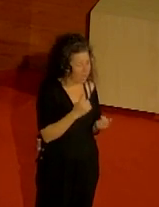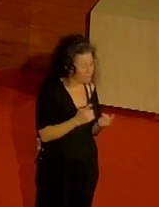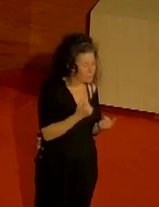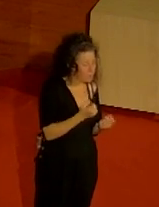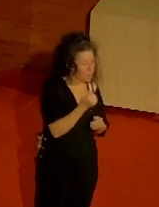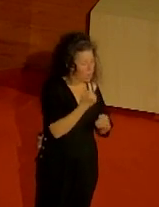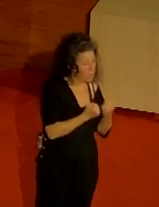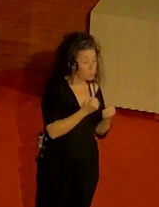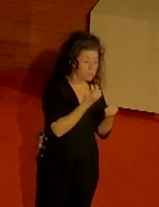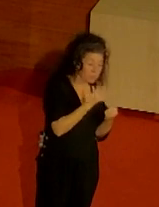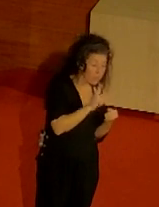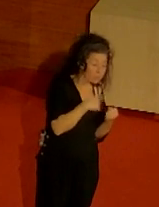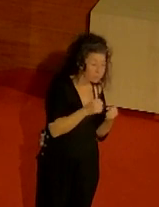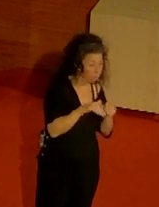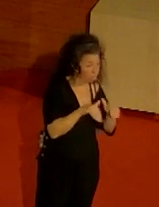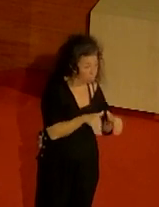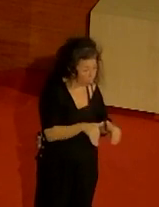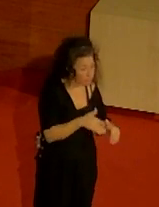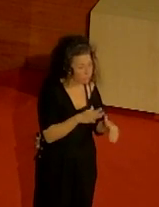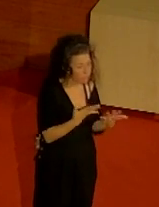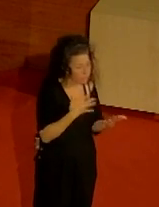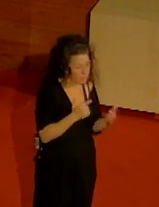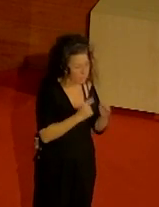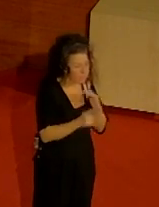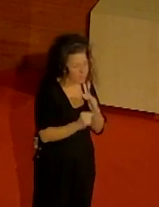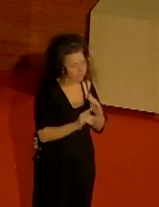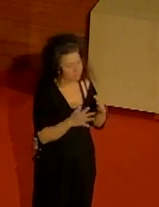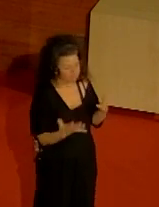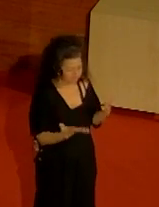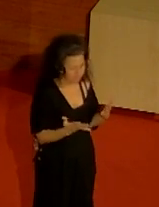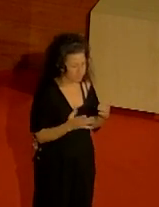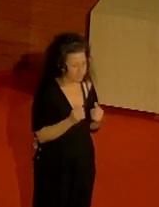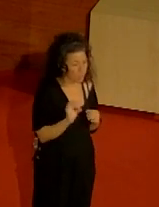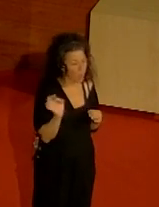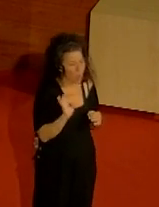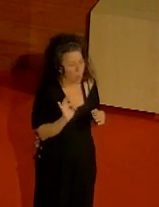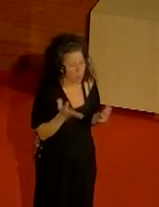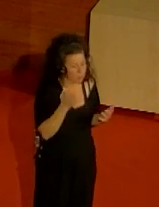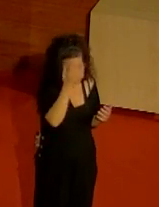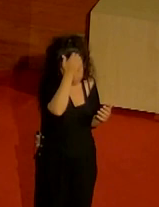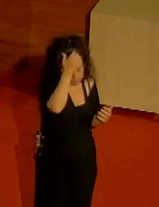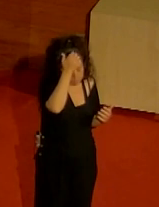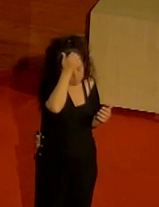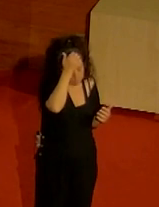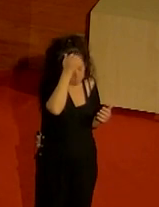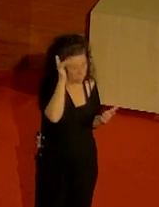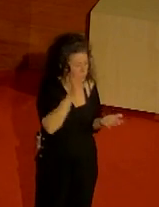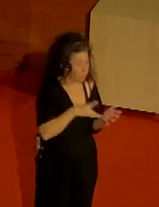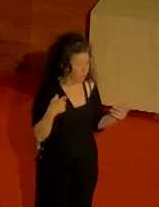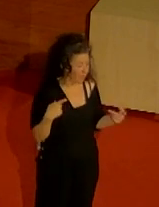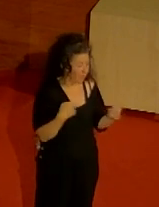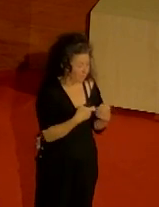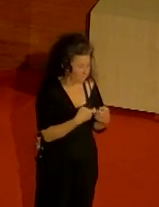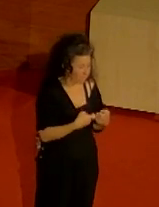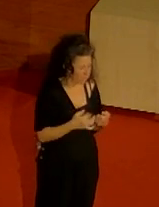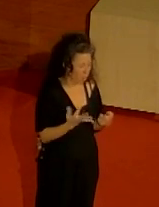¿no? Etcétera. Bueno, ya es muy complejo, ¿eh? Y tiene que ver también, o cuando hay directamente un conflicto o cuando se mezclan